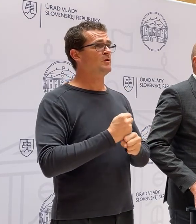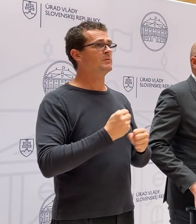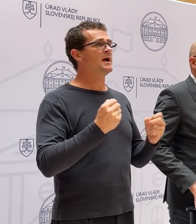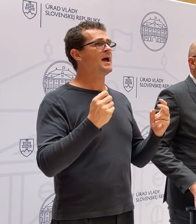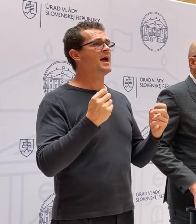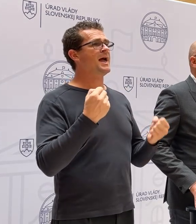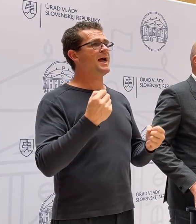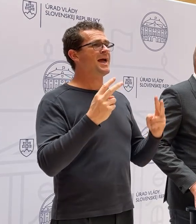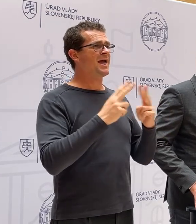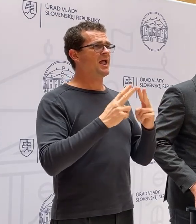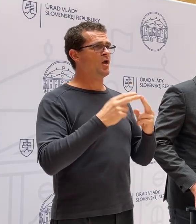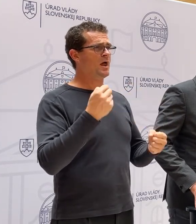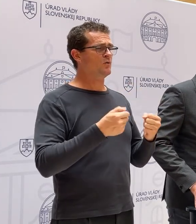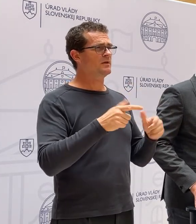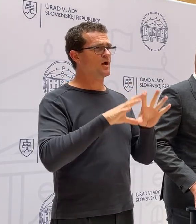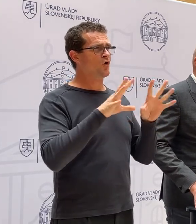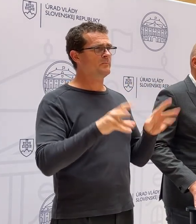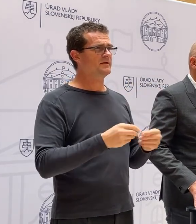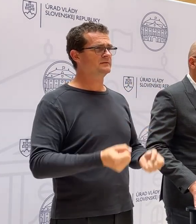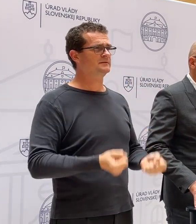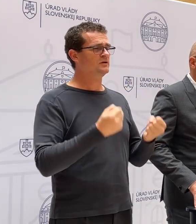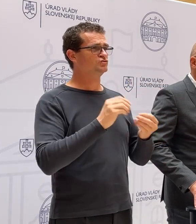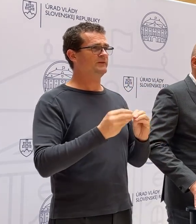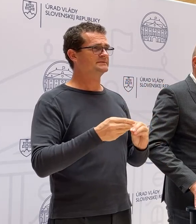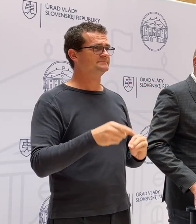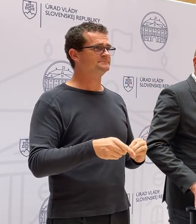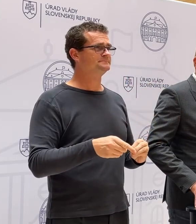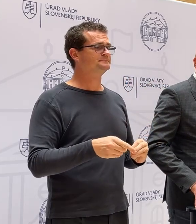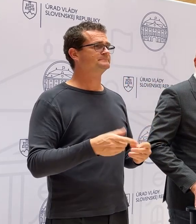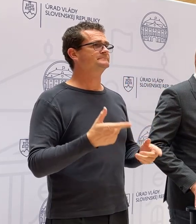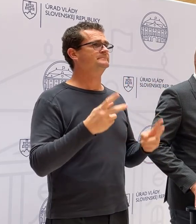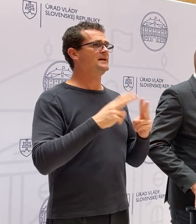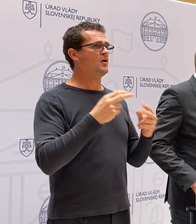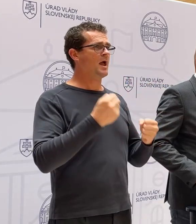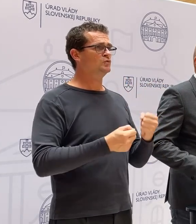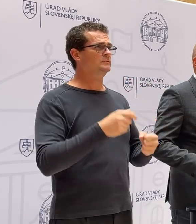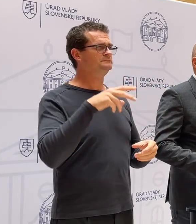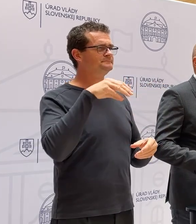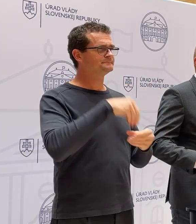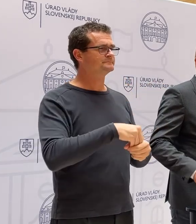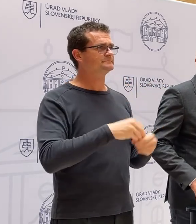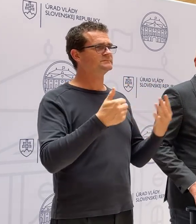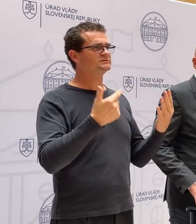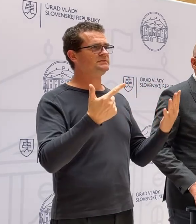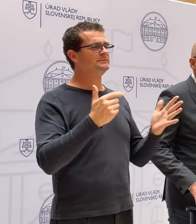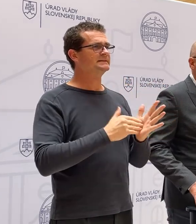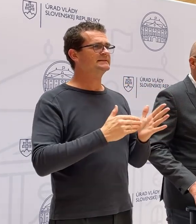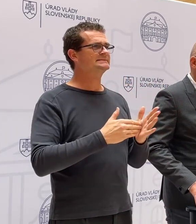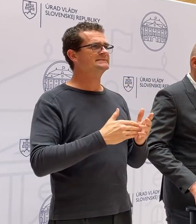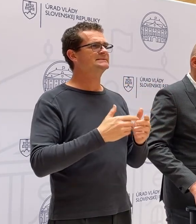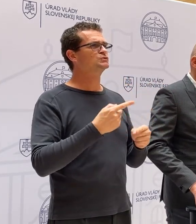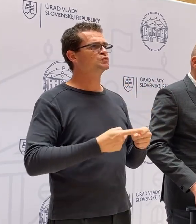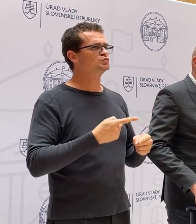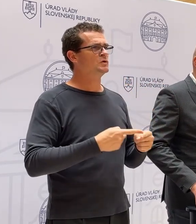elektroauta je asi najkomplexnejšia, najnáročnejšia vec. Také elektroauto pozostáva možno 6-7 tisíc